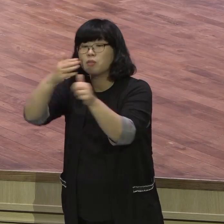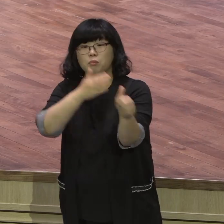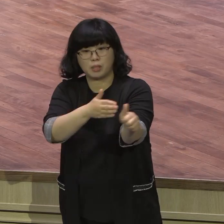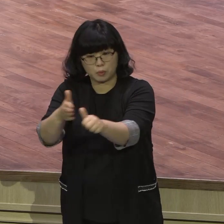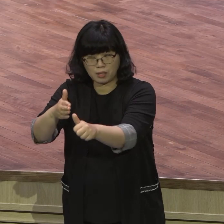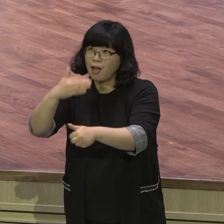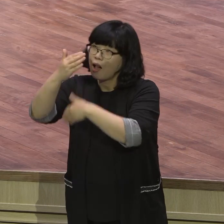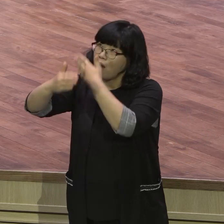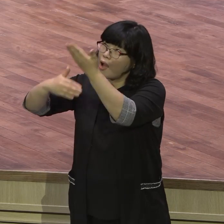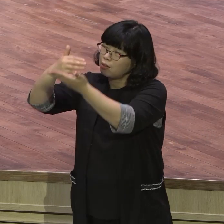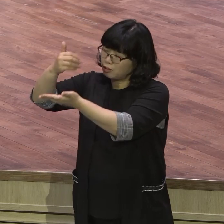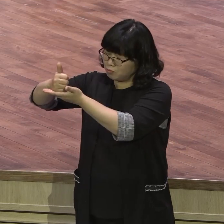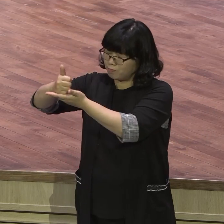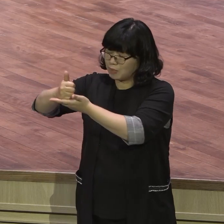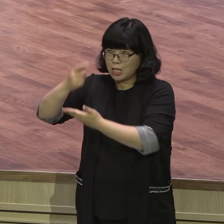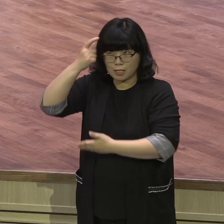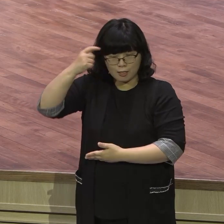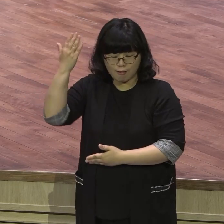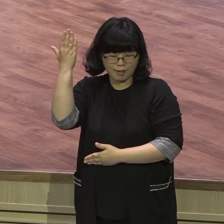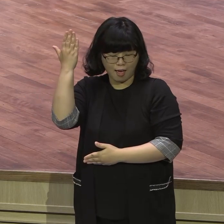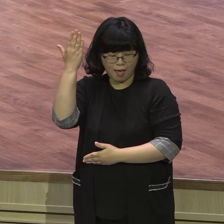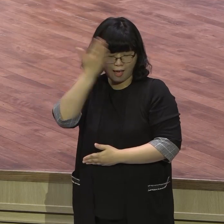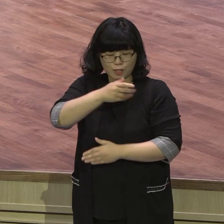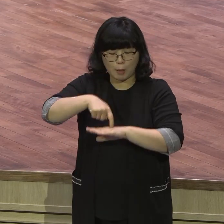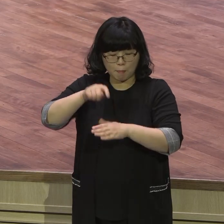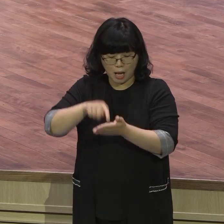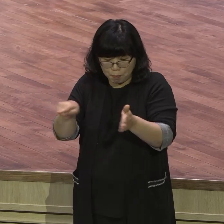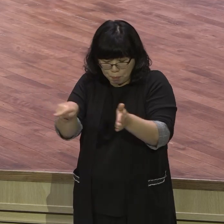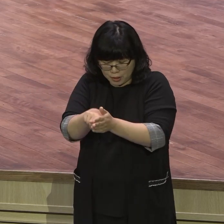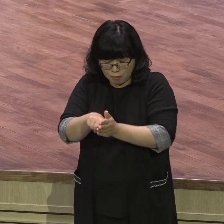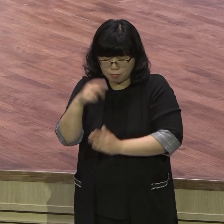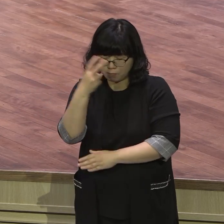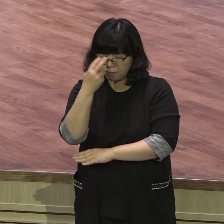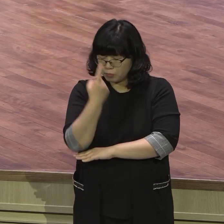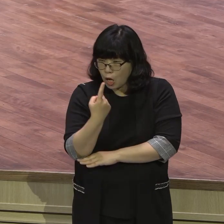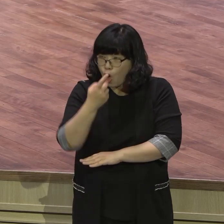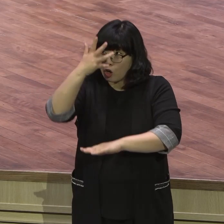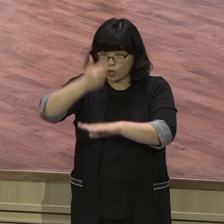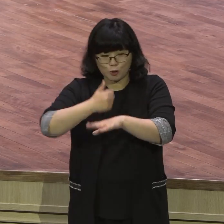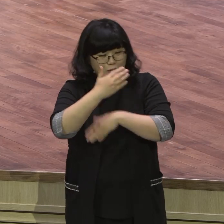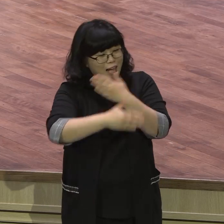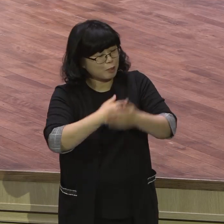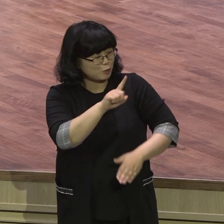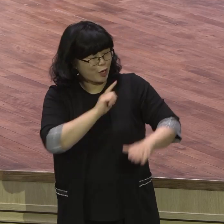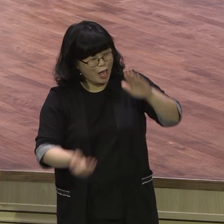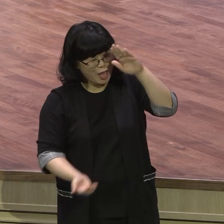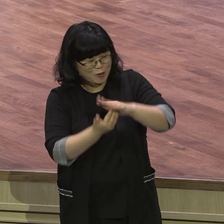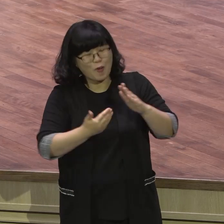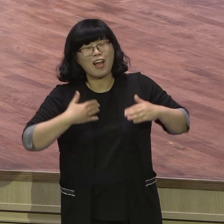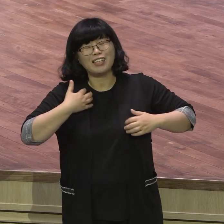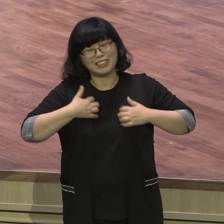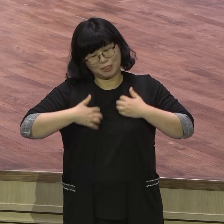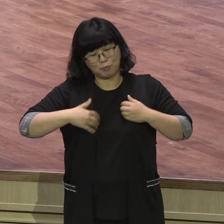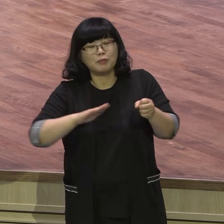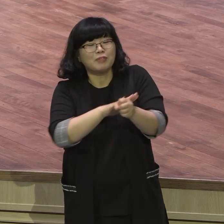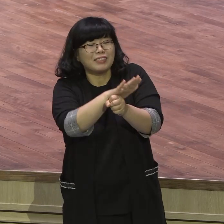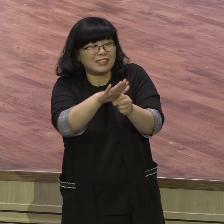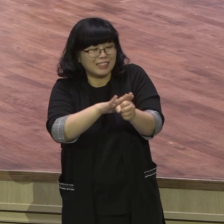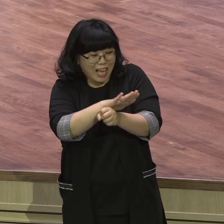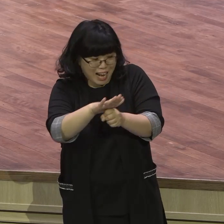순결을 지키면서 하나님의 최고의 사랑받는 존재감을 느끼면서 하나님의